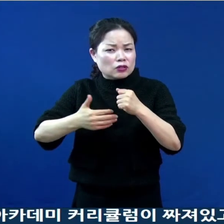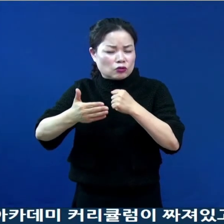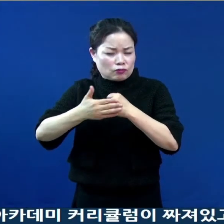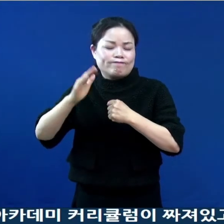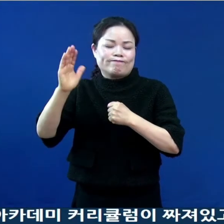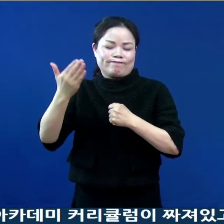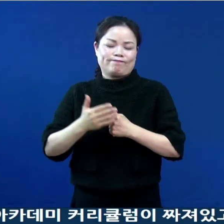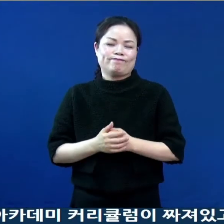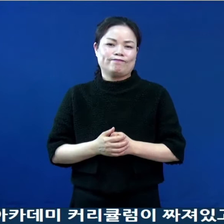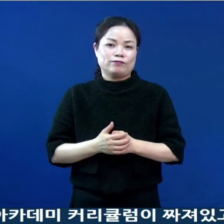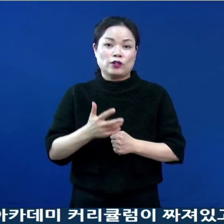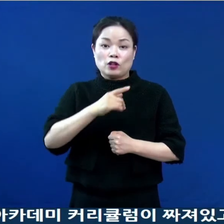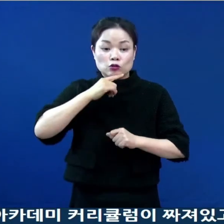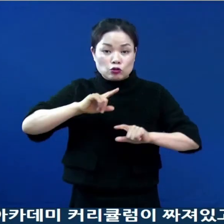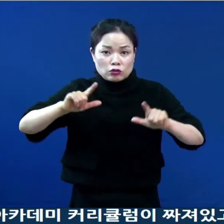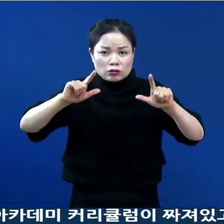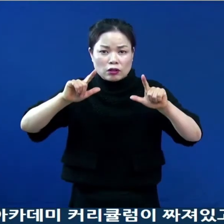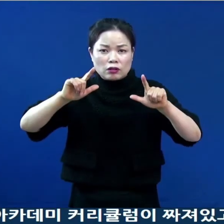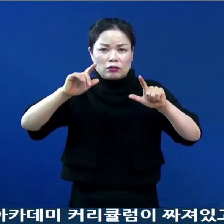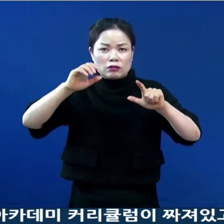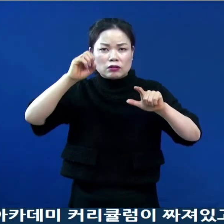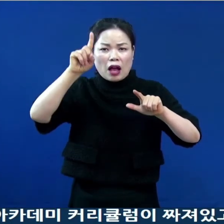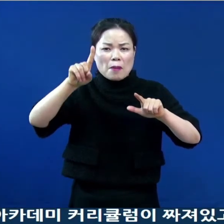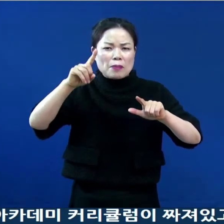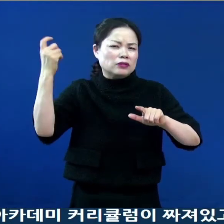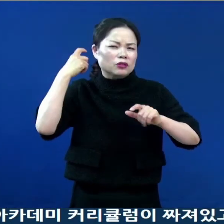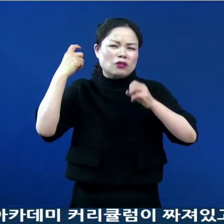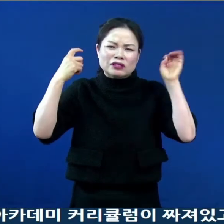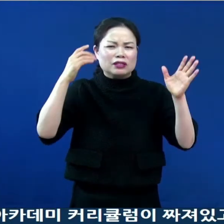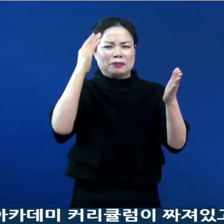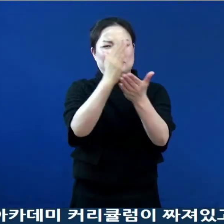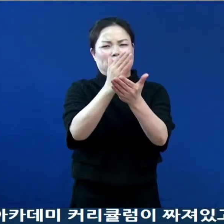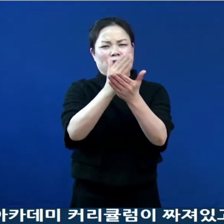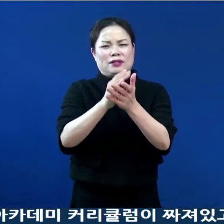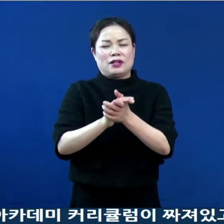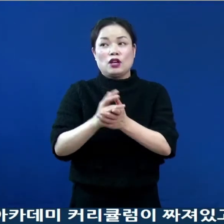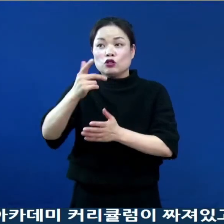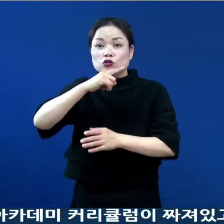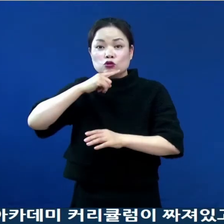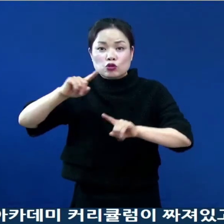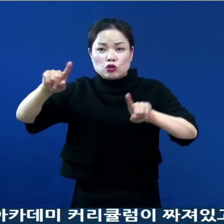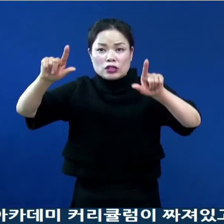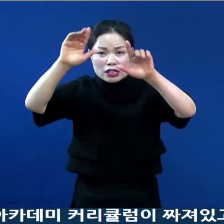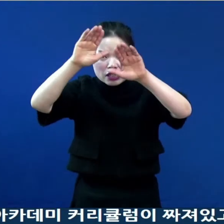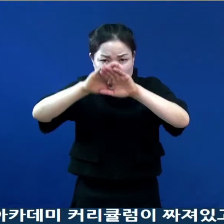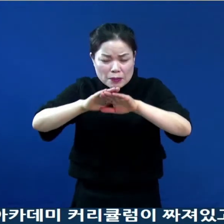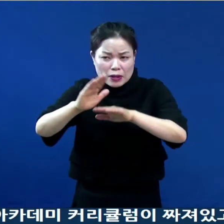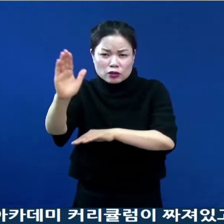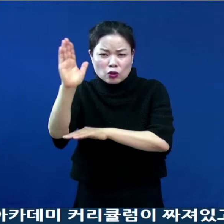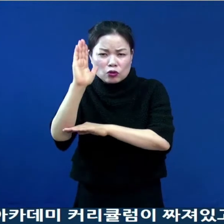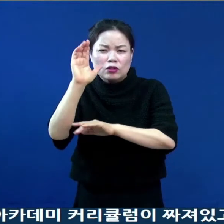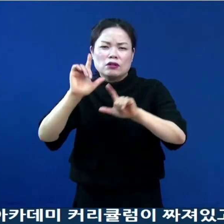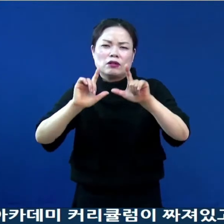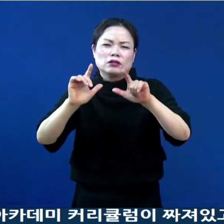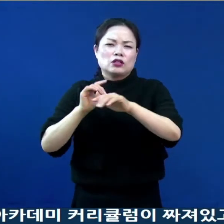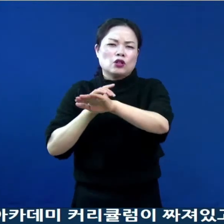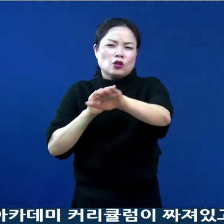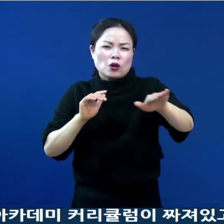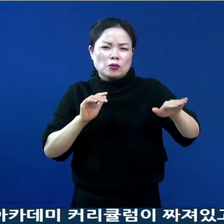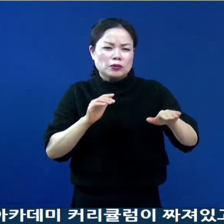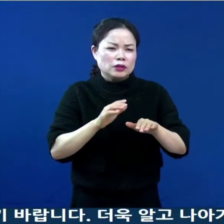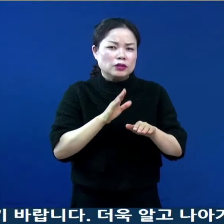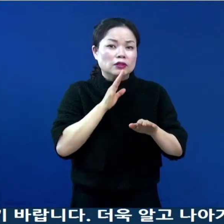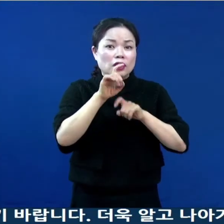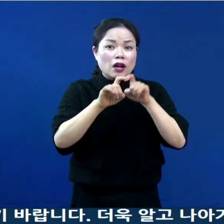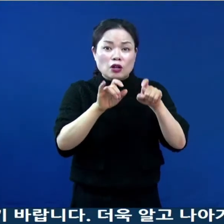것입니다. 주일 예배 그냥 한번 듣고 끝내지 마시기 바랍니다. 주일 예배는 설교의 형식상 여러분이 적용할